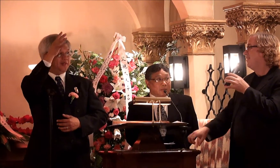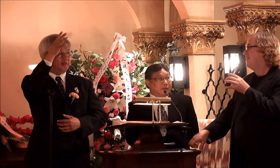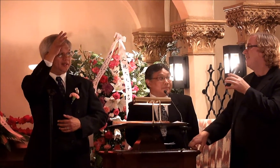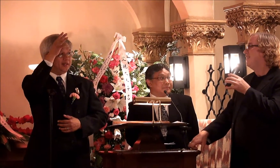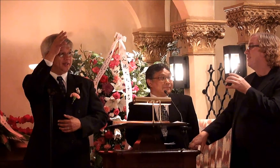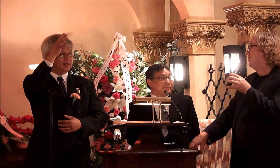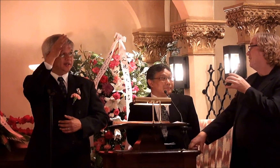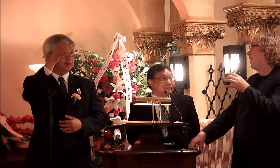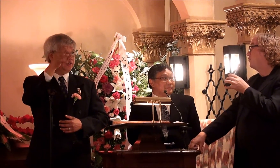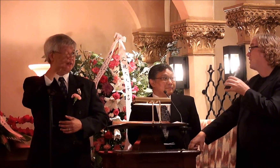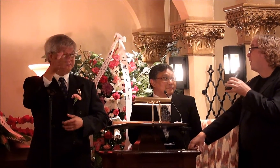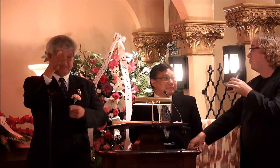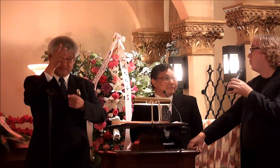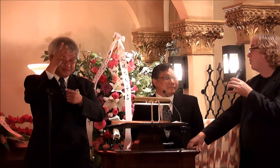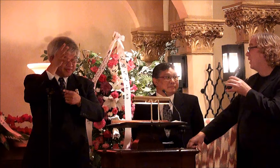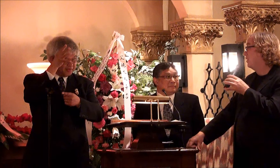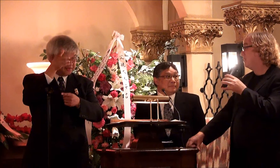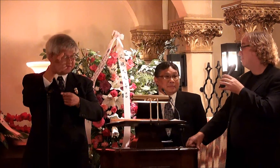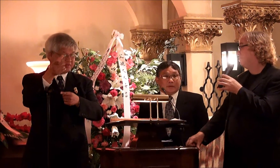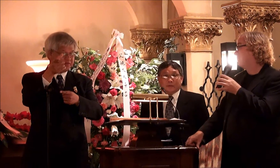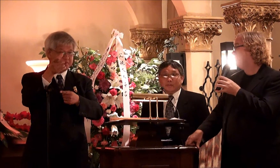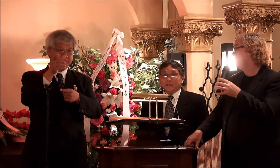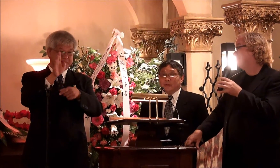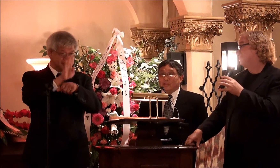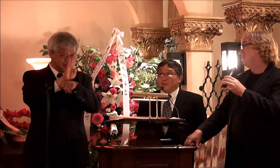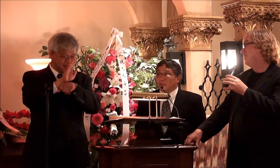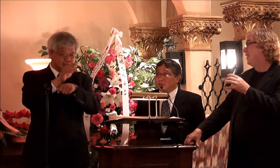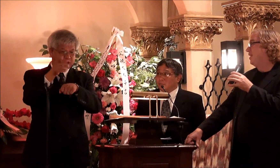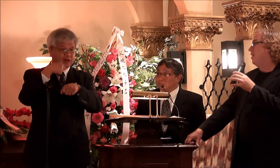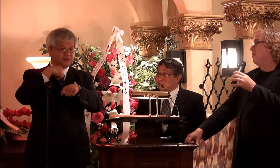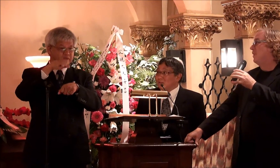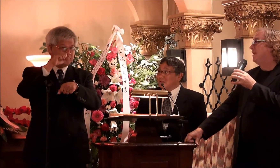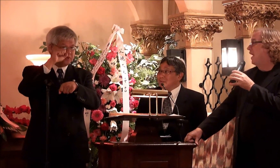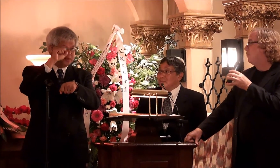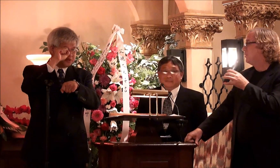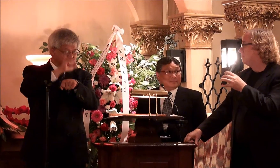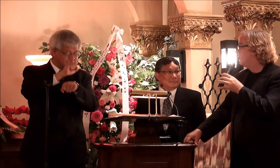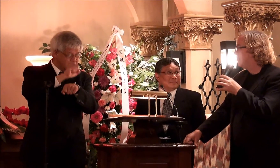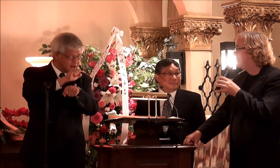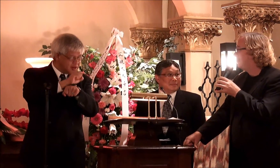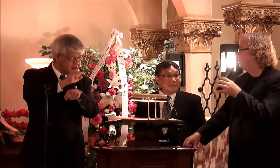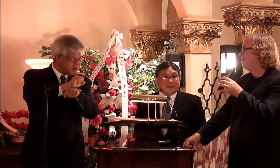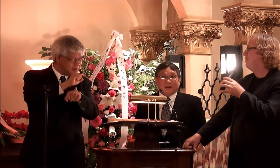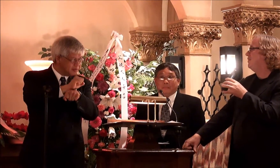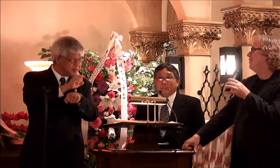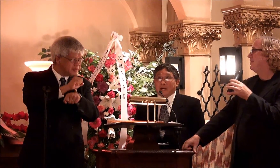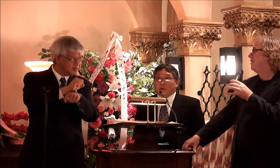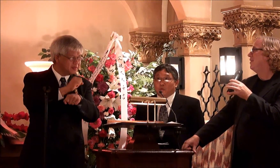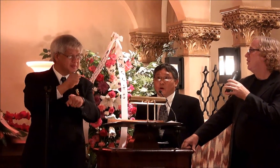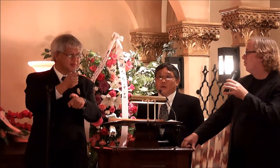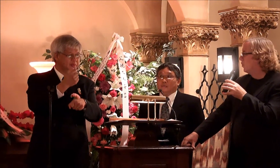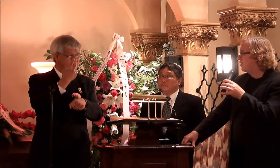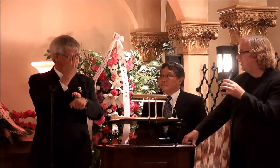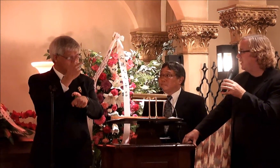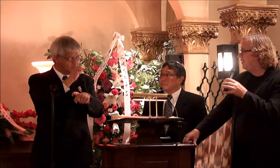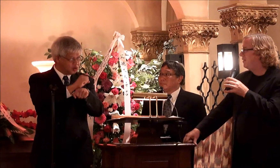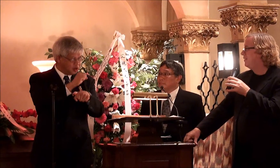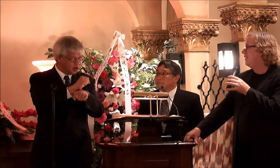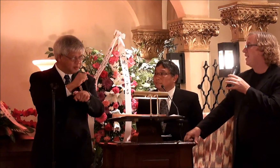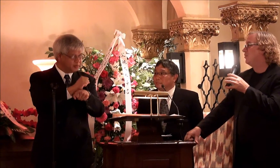係。 Life was kind of boring. 好似咧有時候咧就唔知。 My dad was busy. 爸爸係好忙。 Working, he had